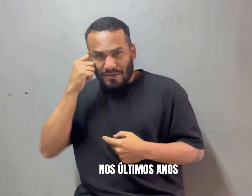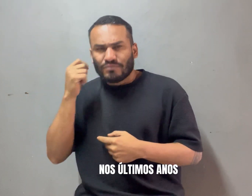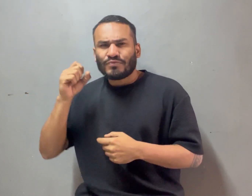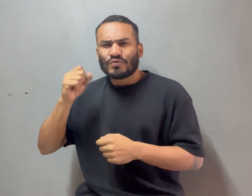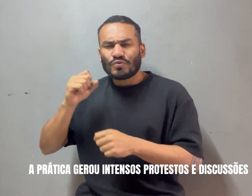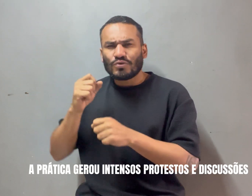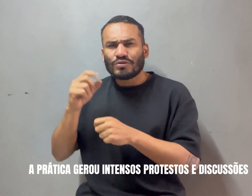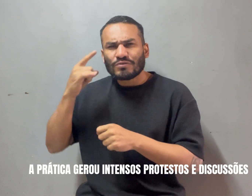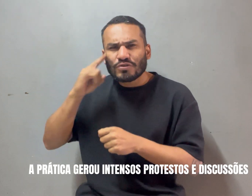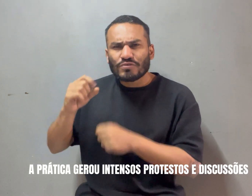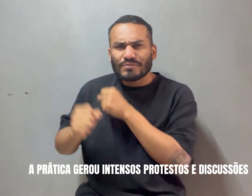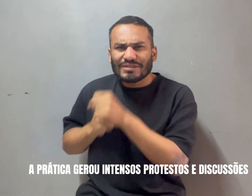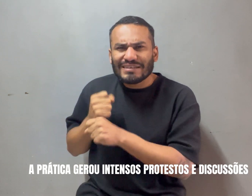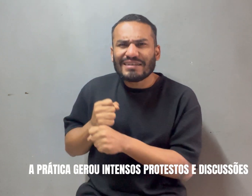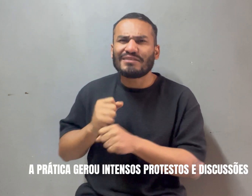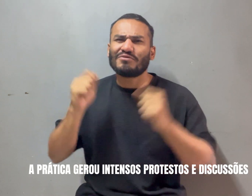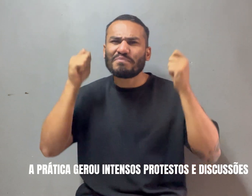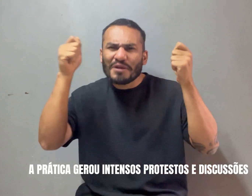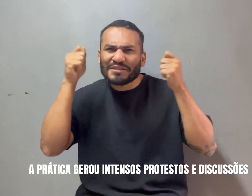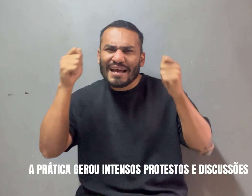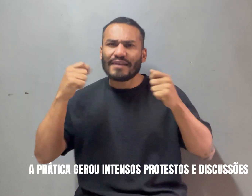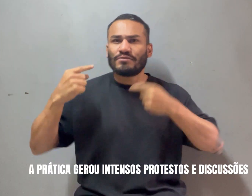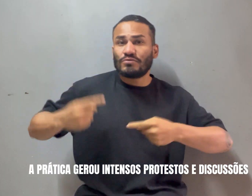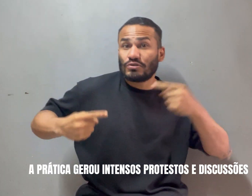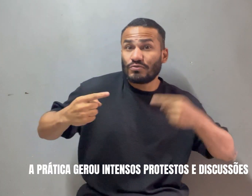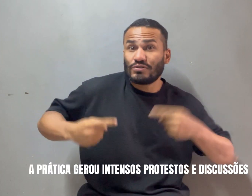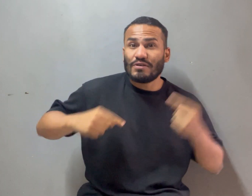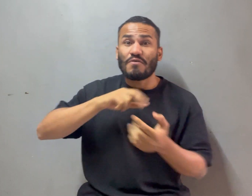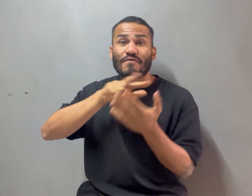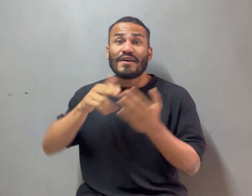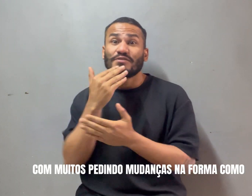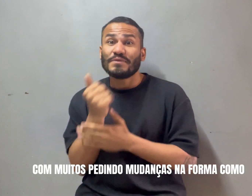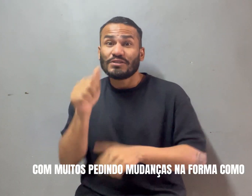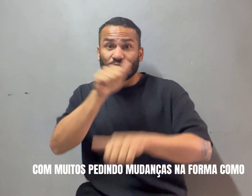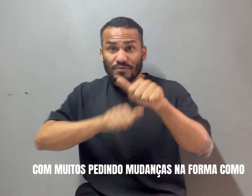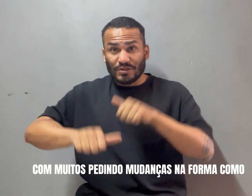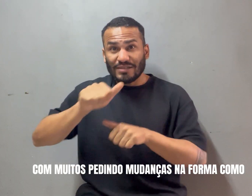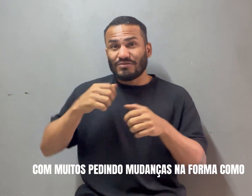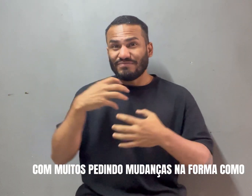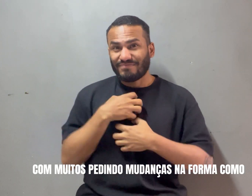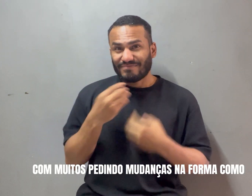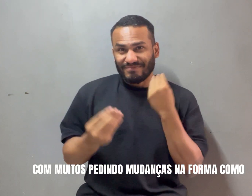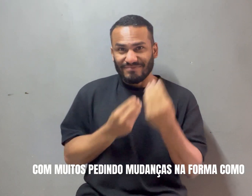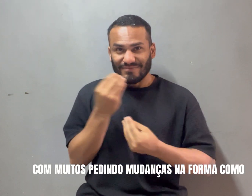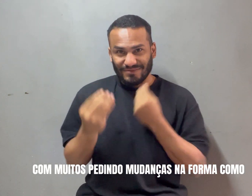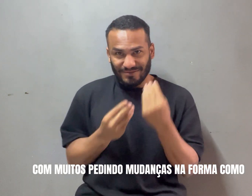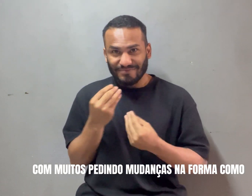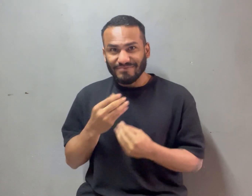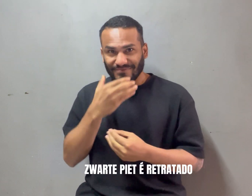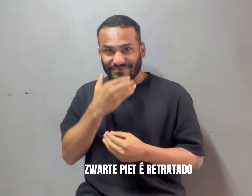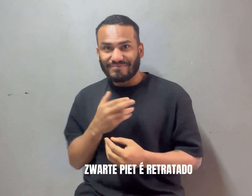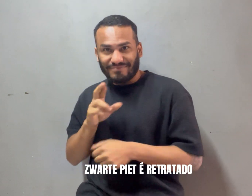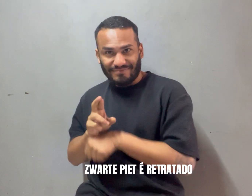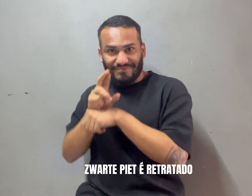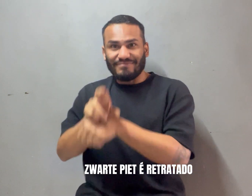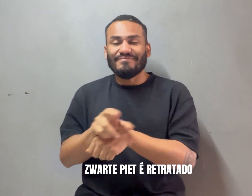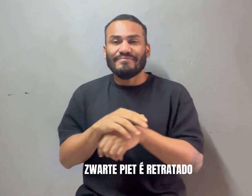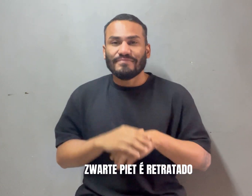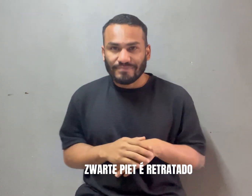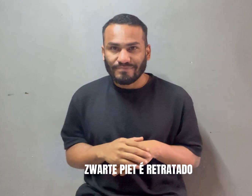anos, a prática gerou intensos protestos e discussões, com muitos pedindo mudanças na forma como Zwarte Piet é